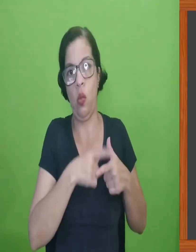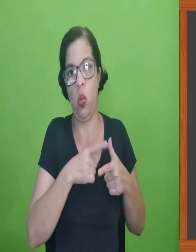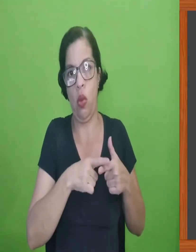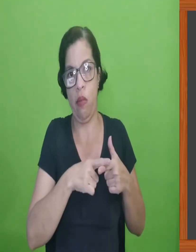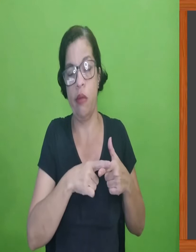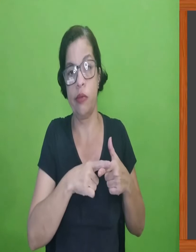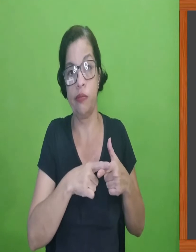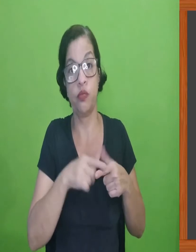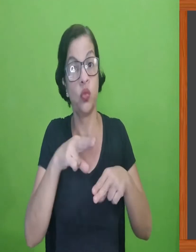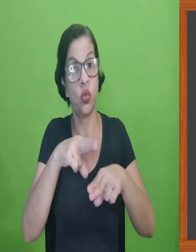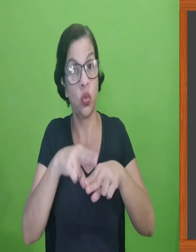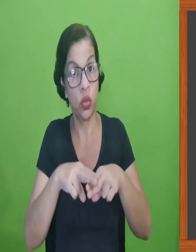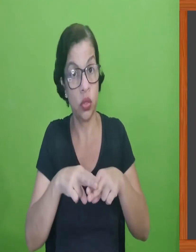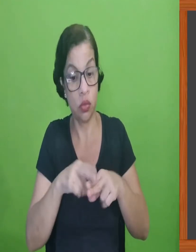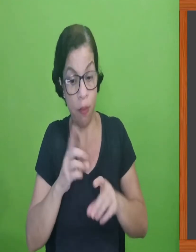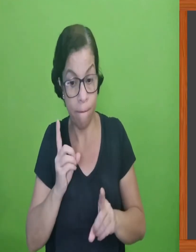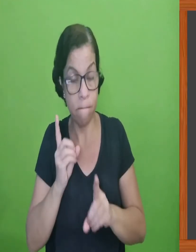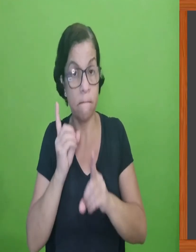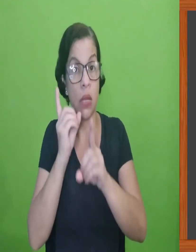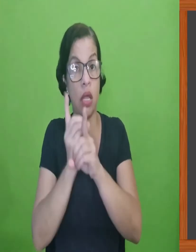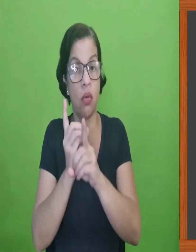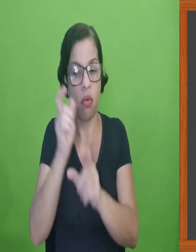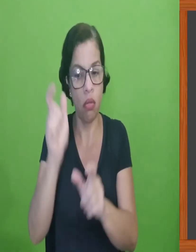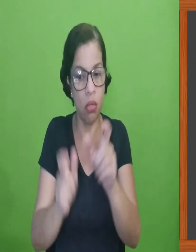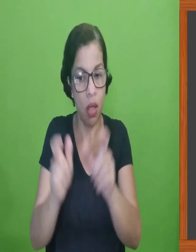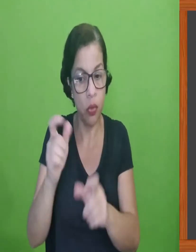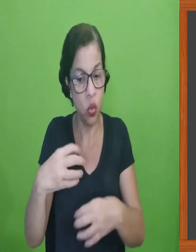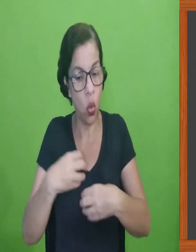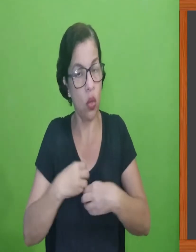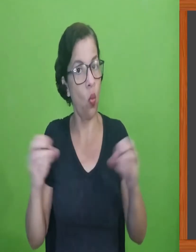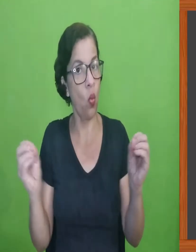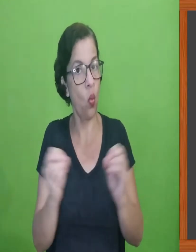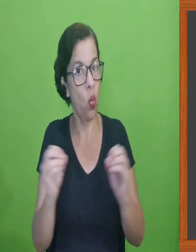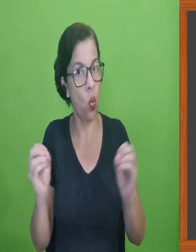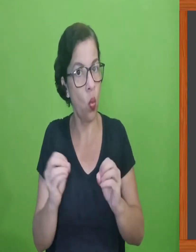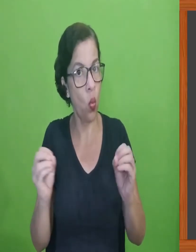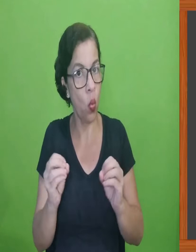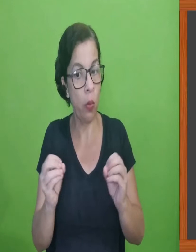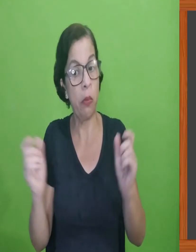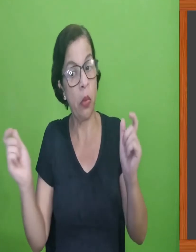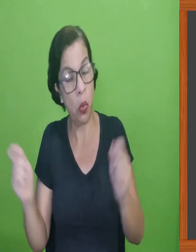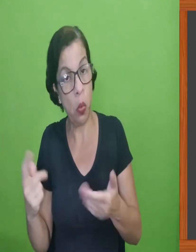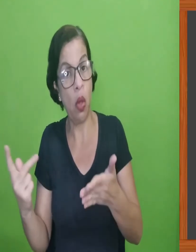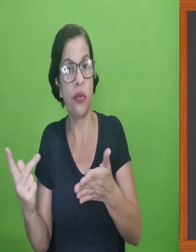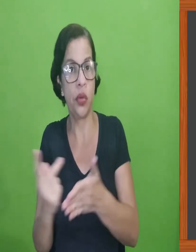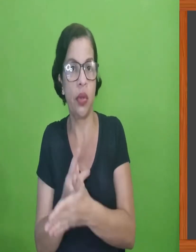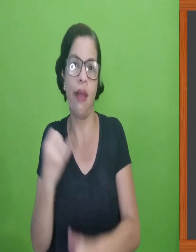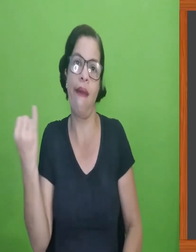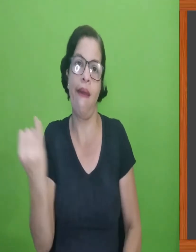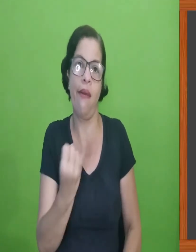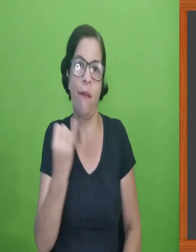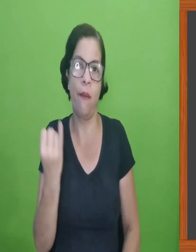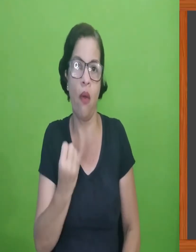complicação. Dessa forma, a identificação dos indivíduos assintomáticos com maior predisposição é crucial